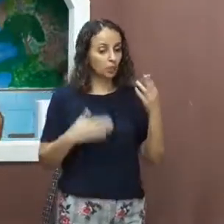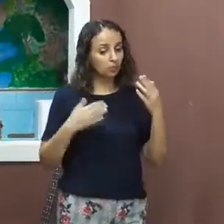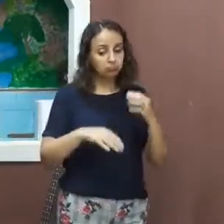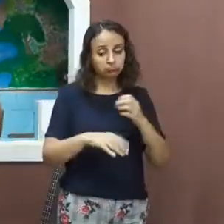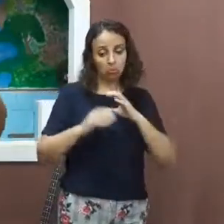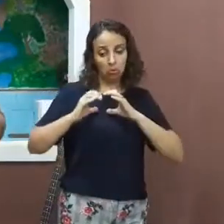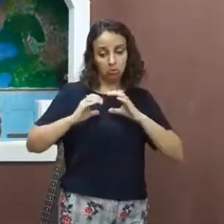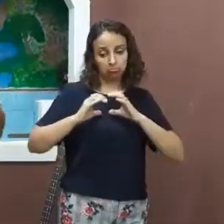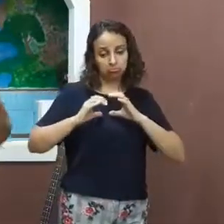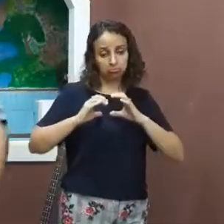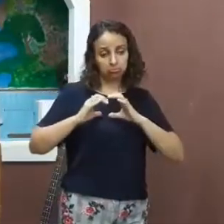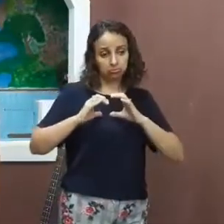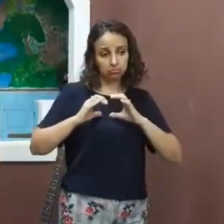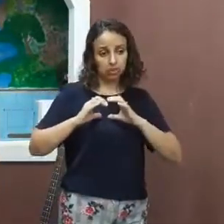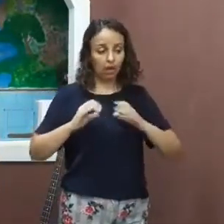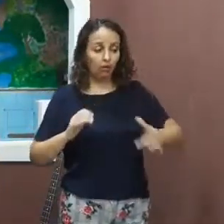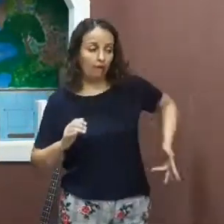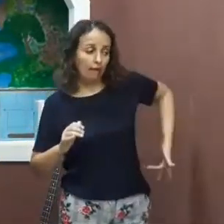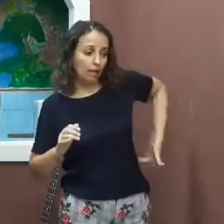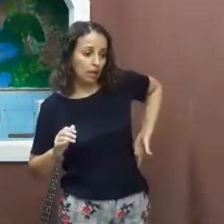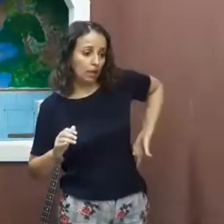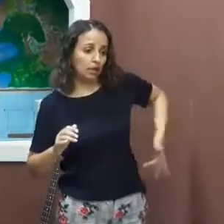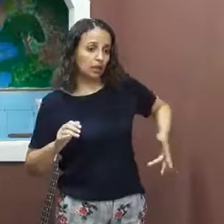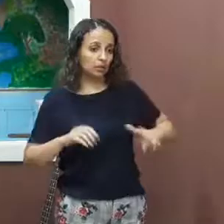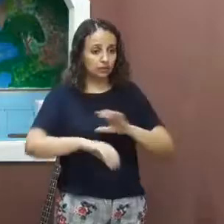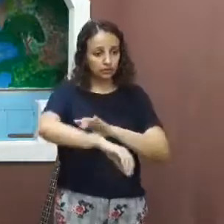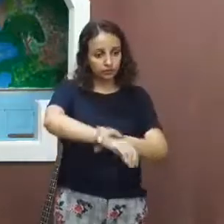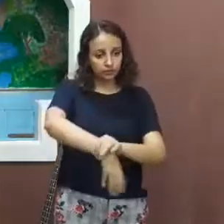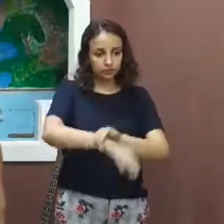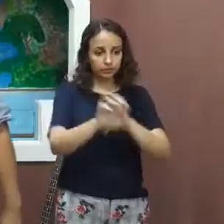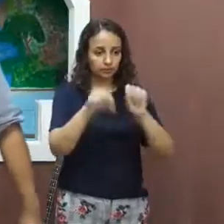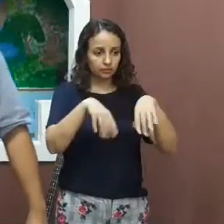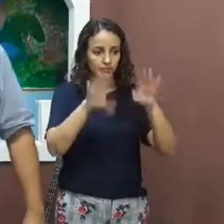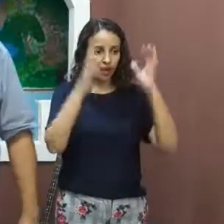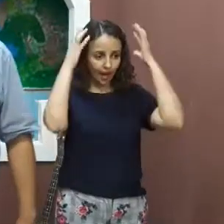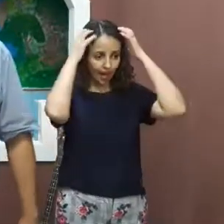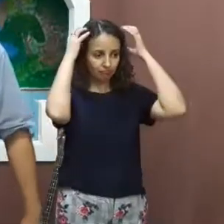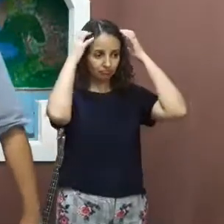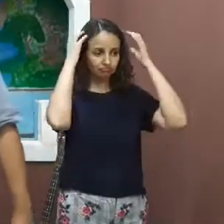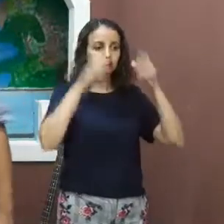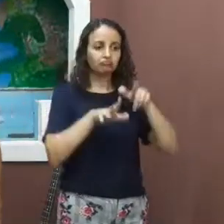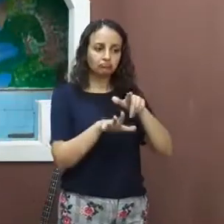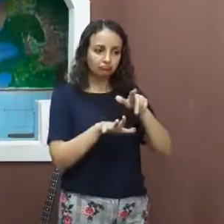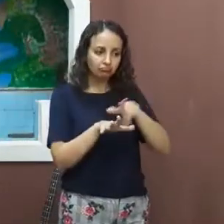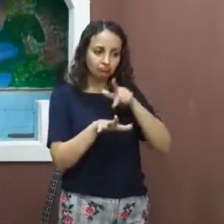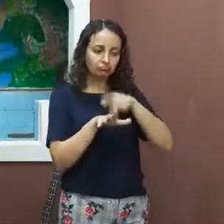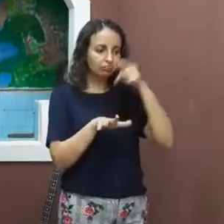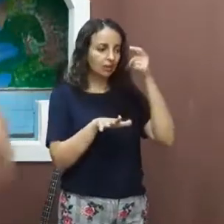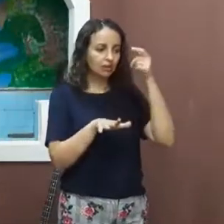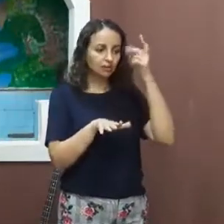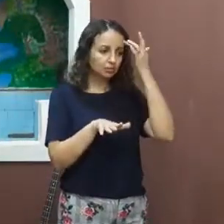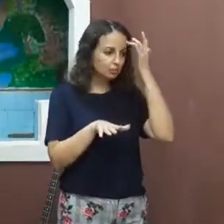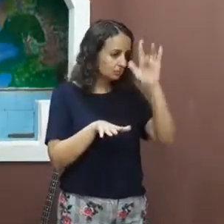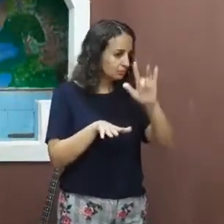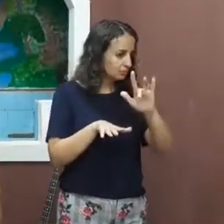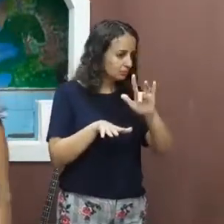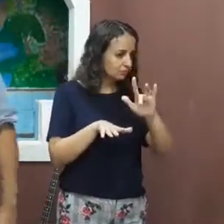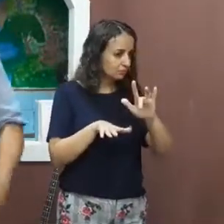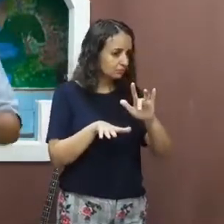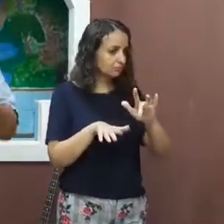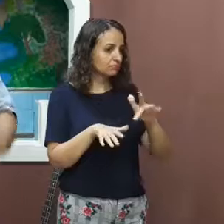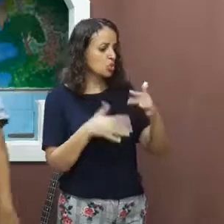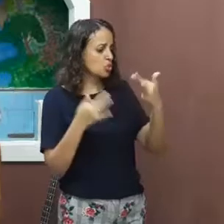biológica, coração, pulmão, rim, articulações, cabeça, pé. Se a sua dor é nas